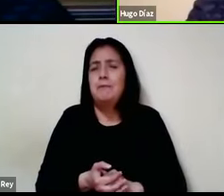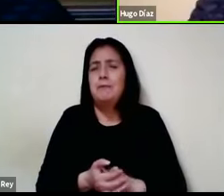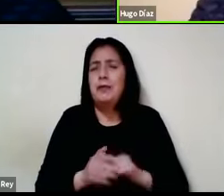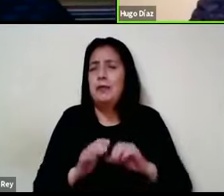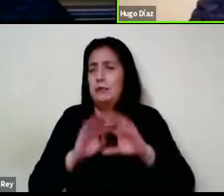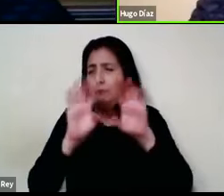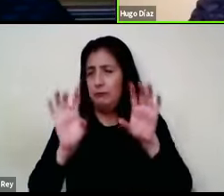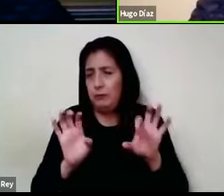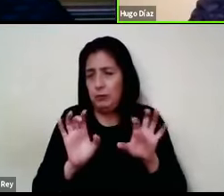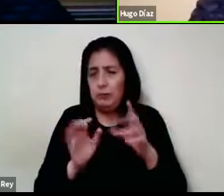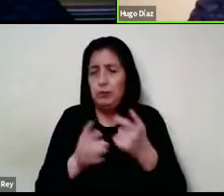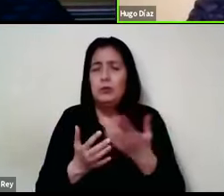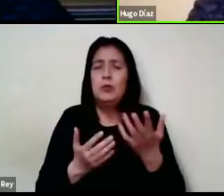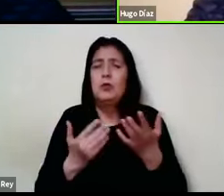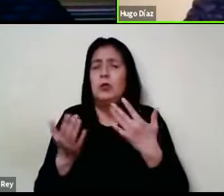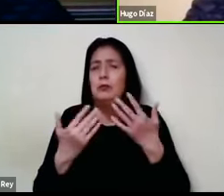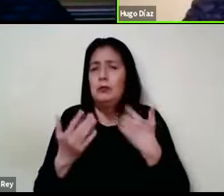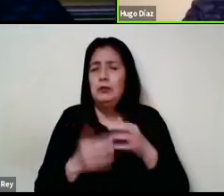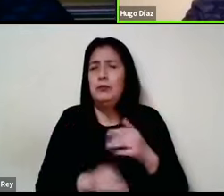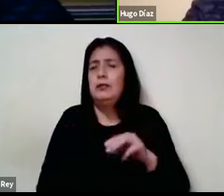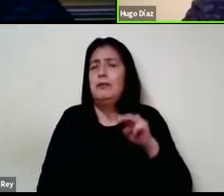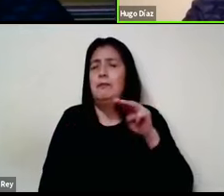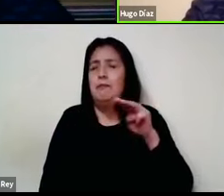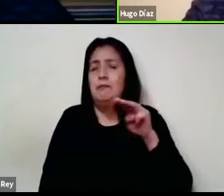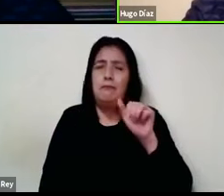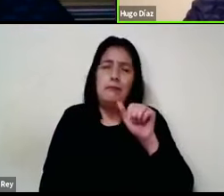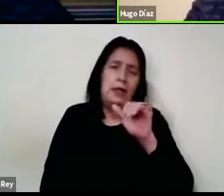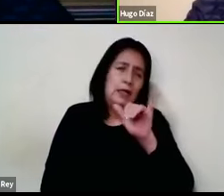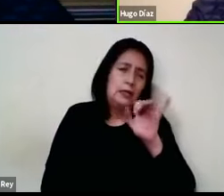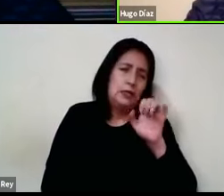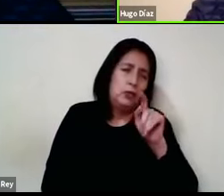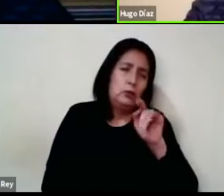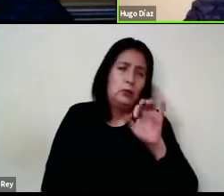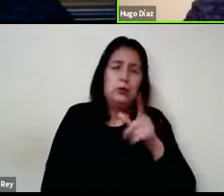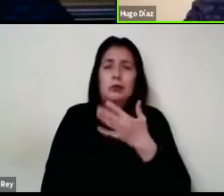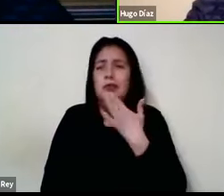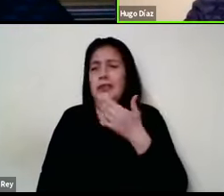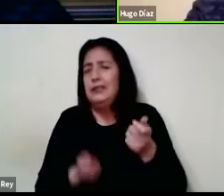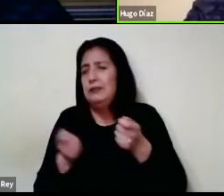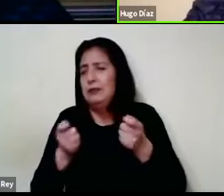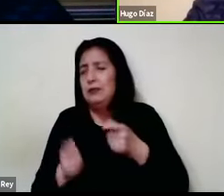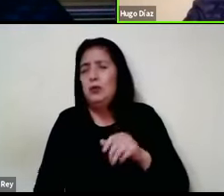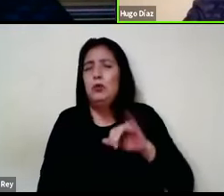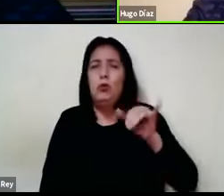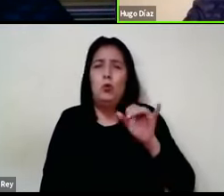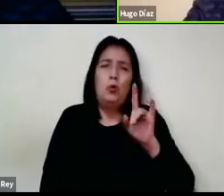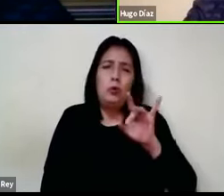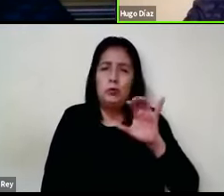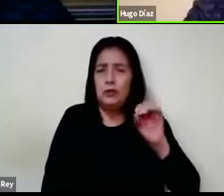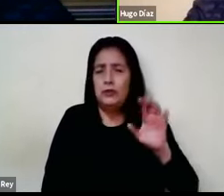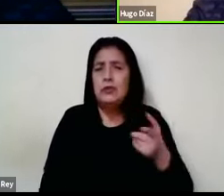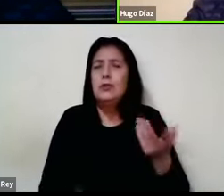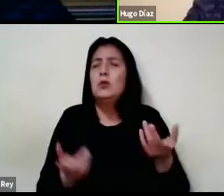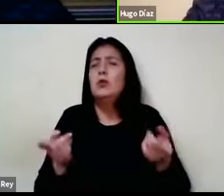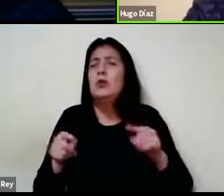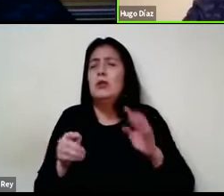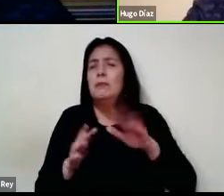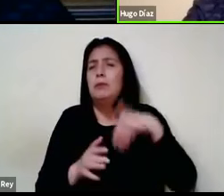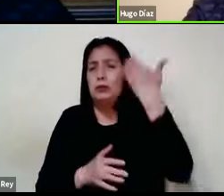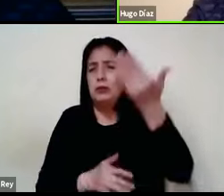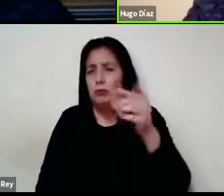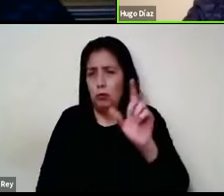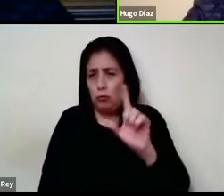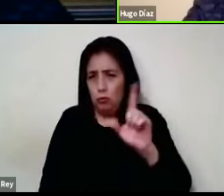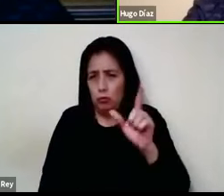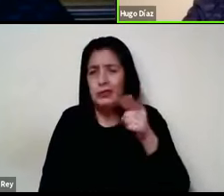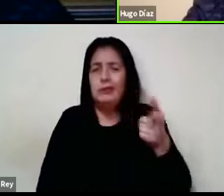virtual, el conversatorio de Mayéutica, que está moderado por Julio César Mateus. Va a ser el próximo lunes y él